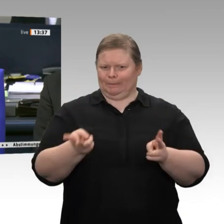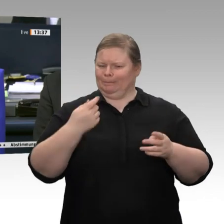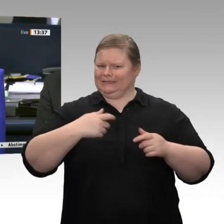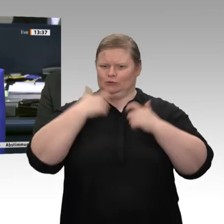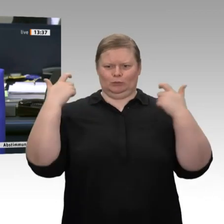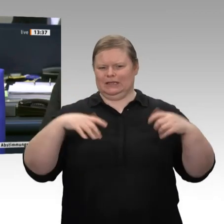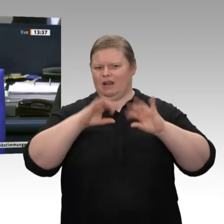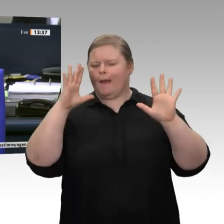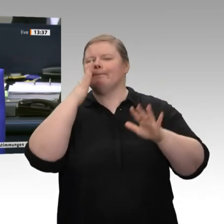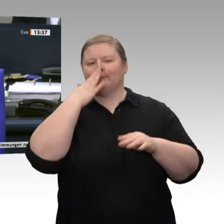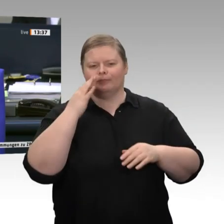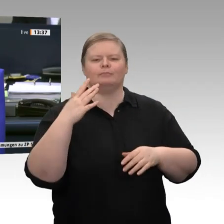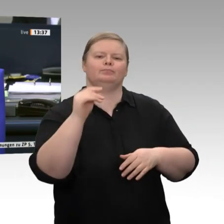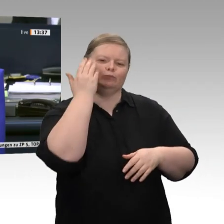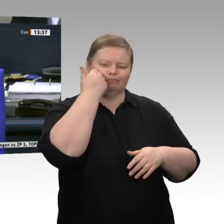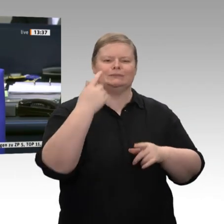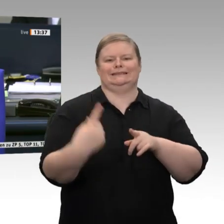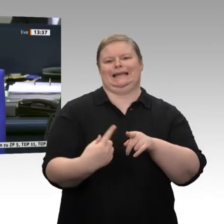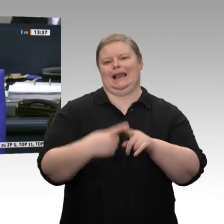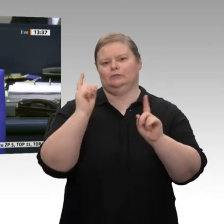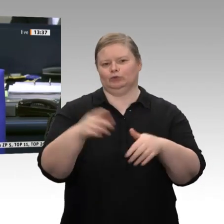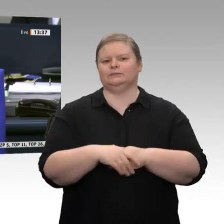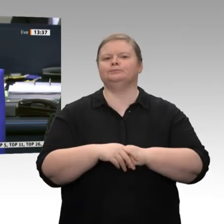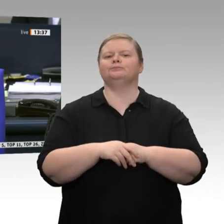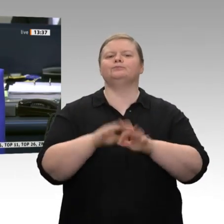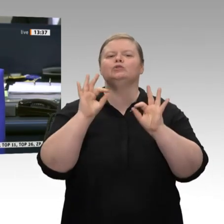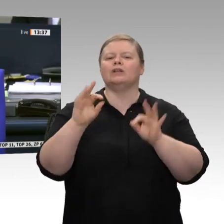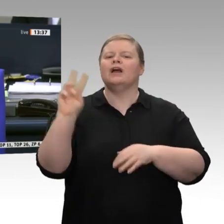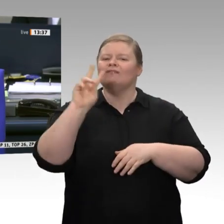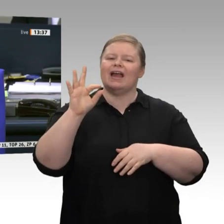Abstimmungsergebnis. Das heißt, wir müssen zählen.